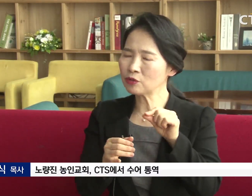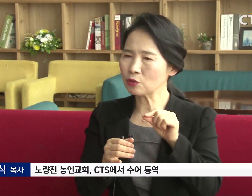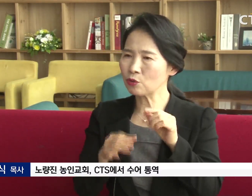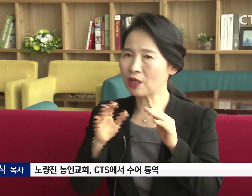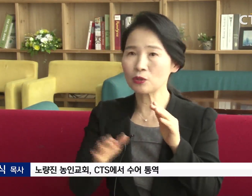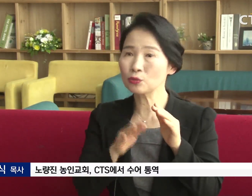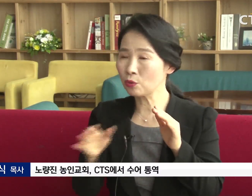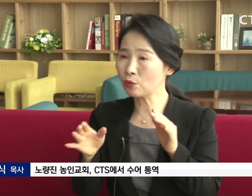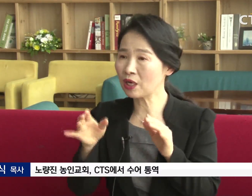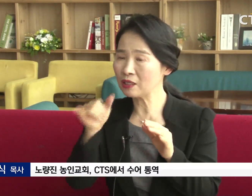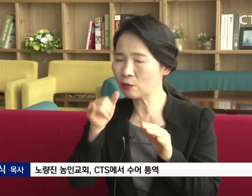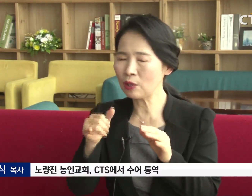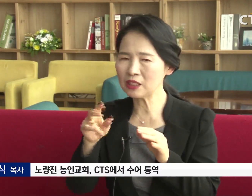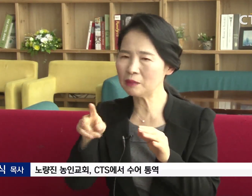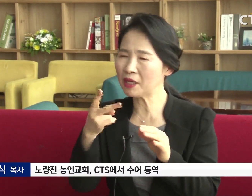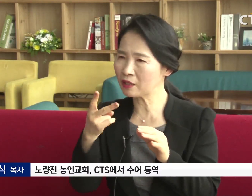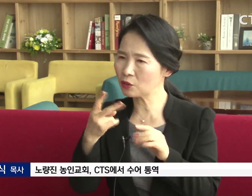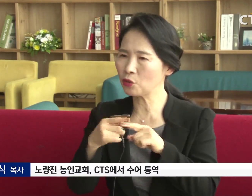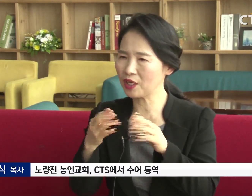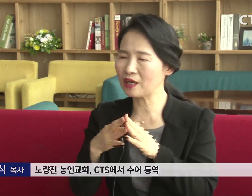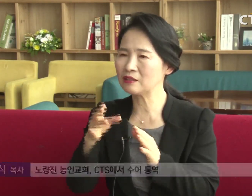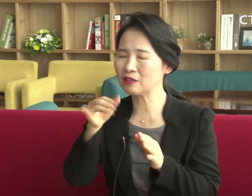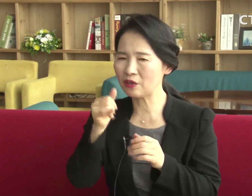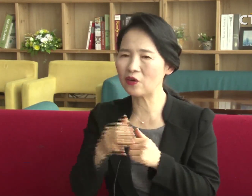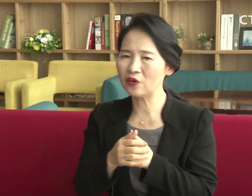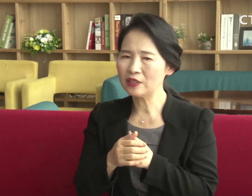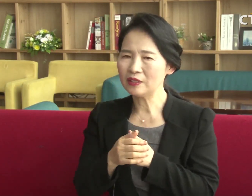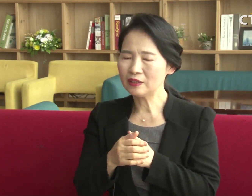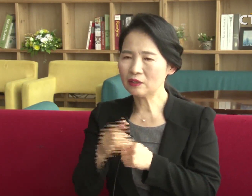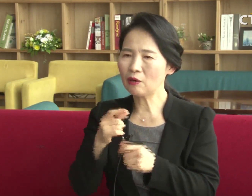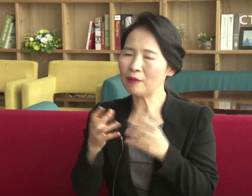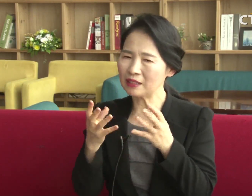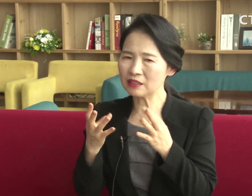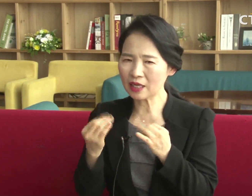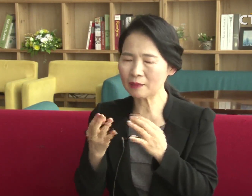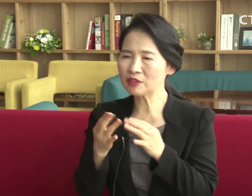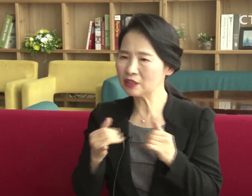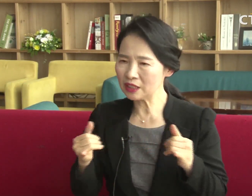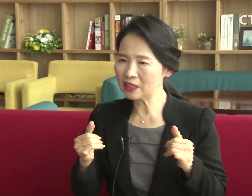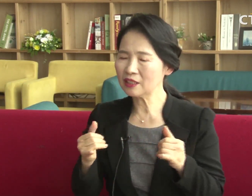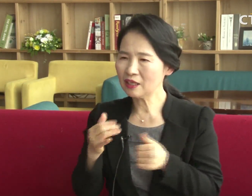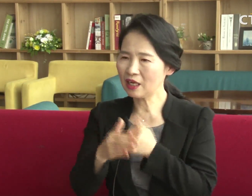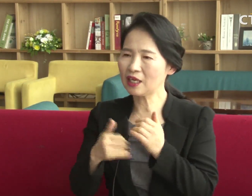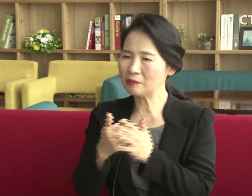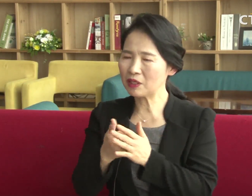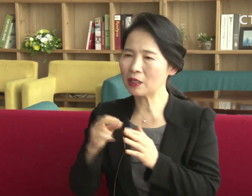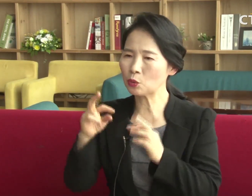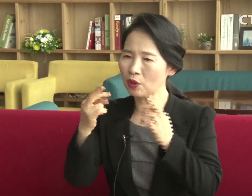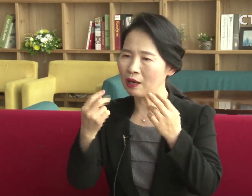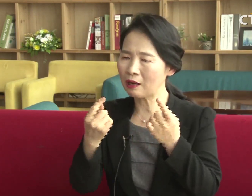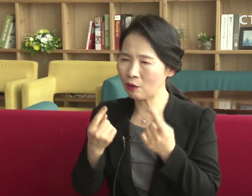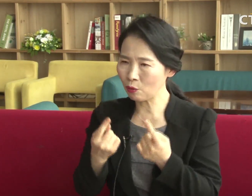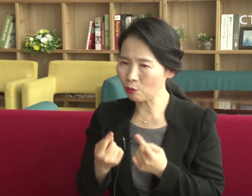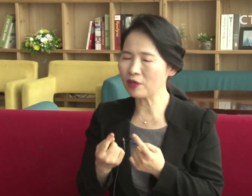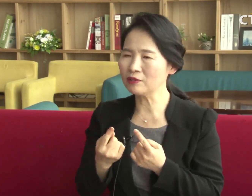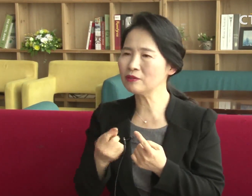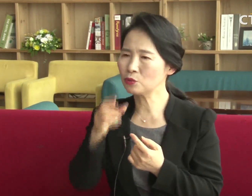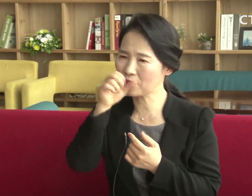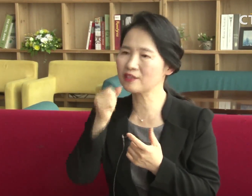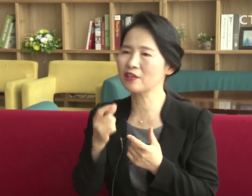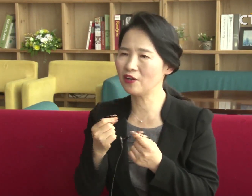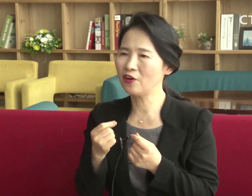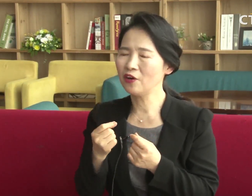1만 명 정도가 성도가 있고 한 200 교회가 있어요. 더 많은 사람들이 하나님께